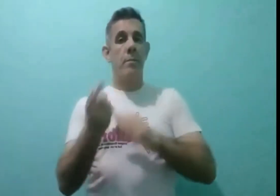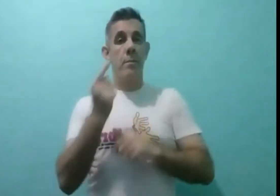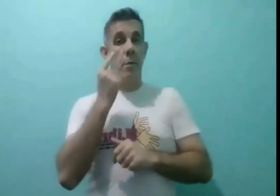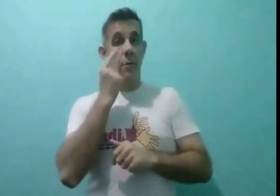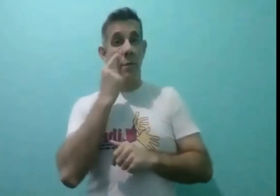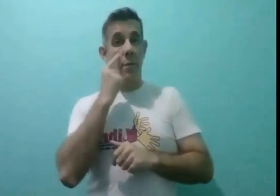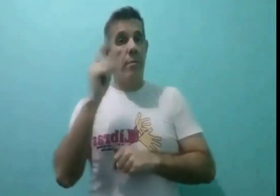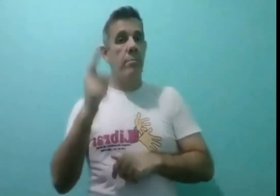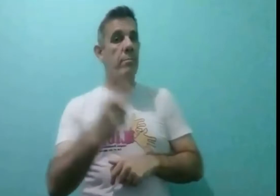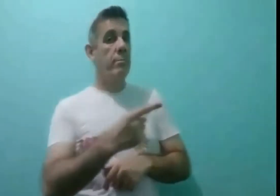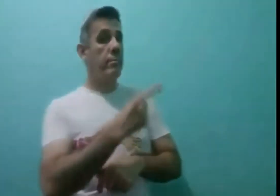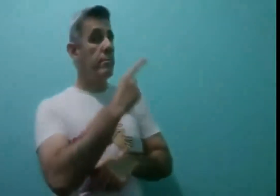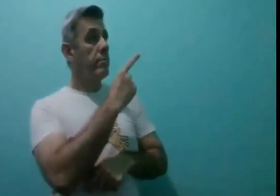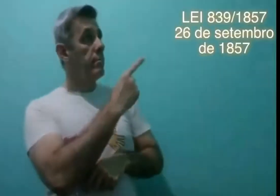sancionou a Lei